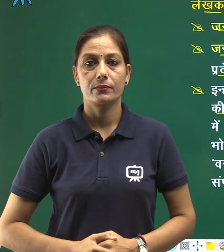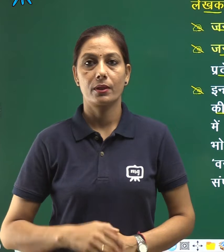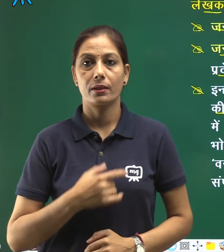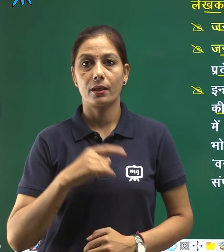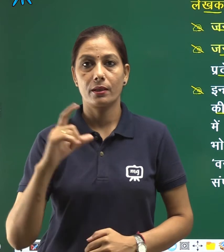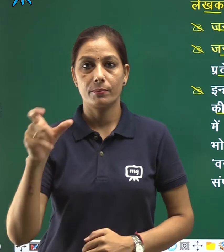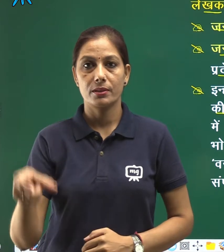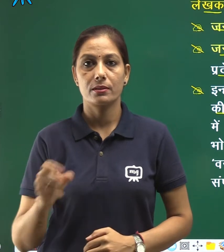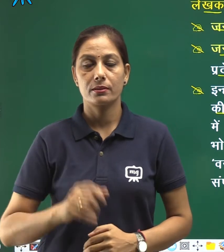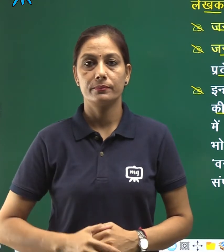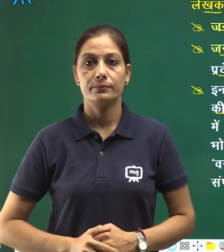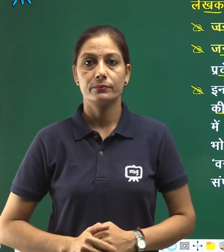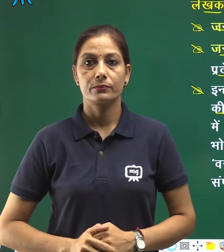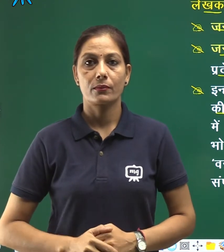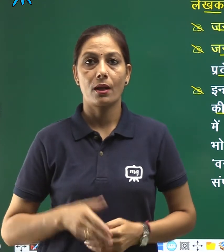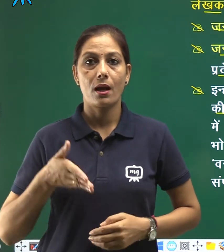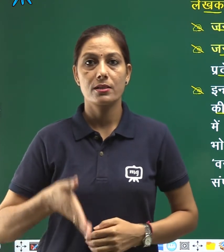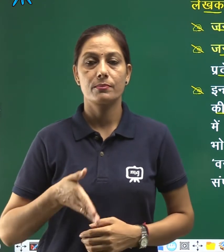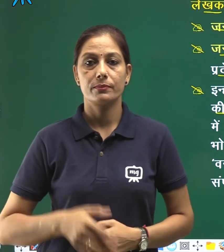ये वर्तमान में